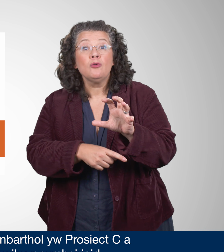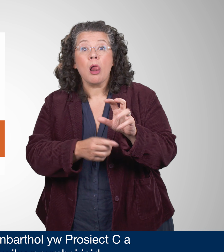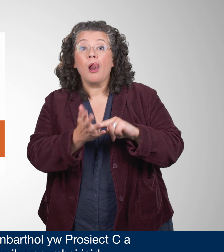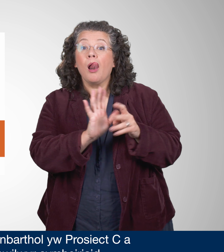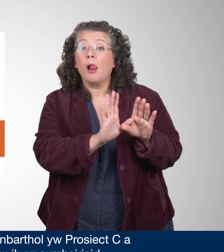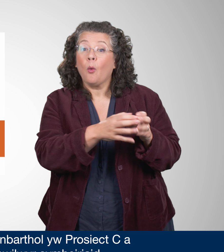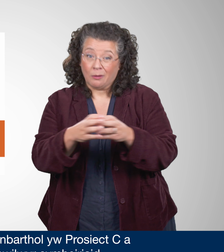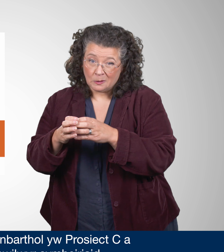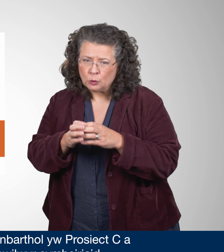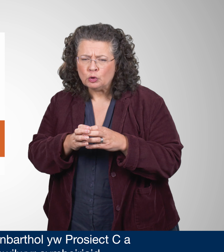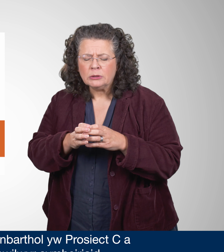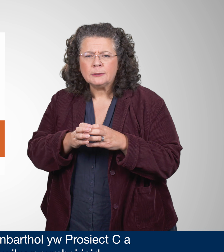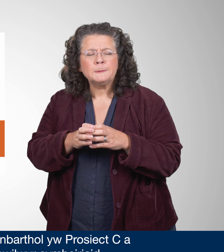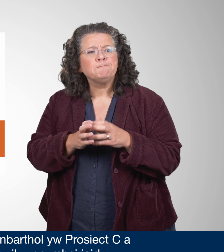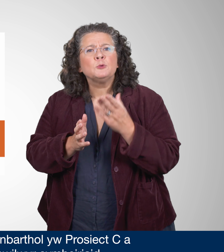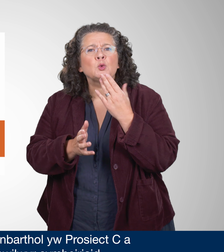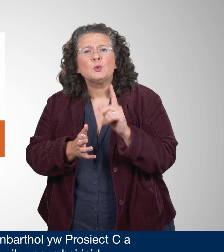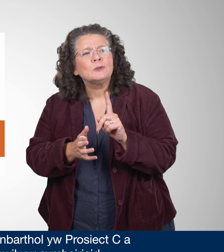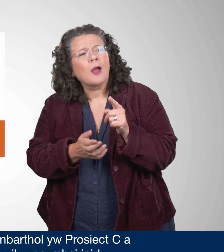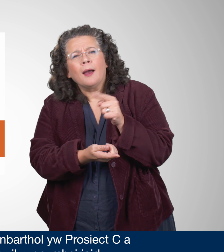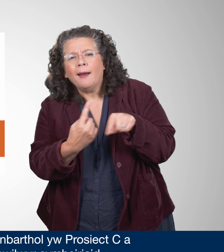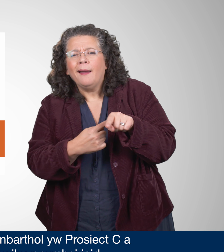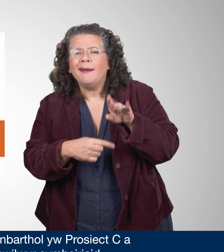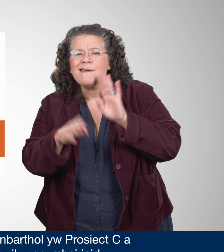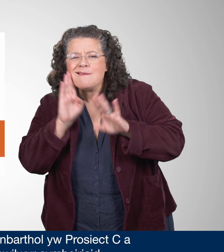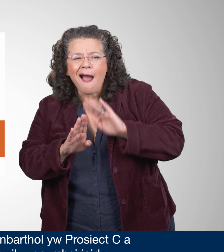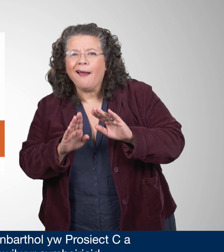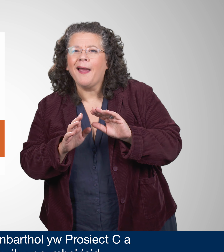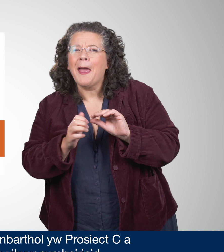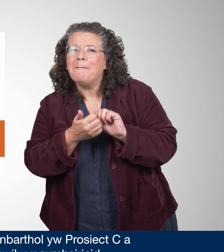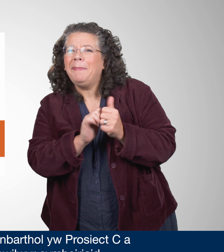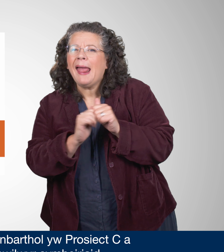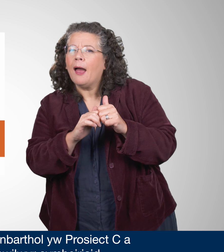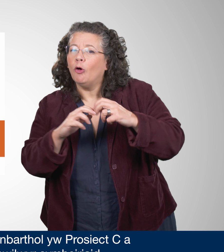a fydd yn defnyddio ymchwilwyr cymrheiriaid